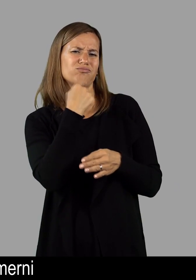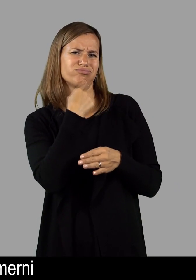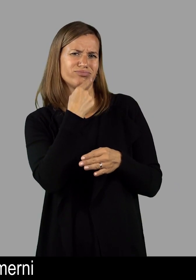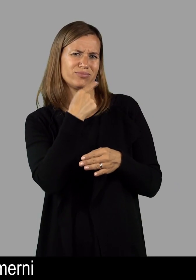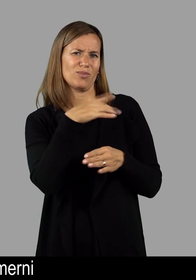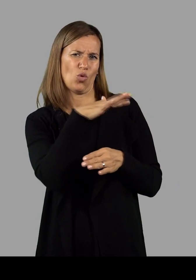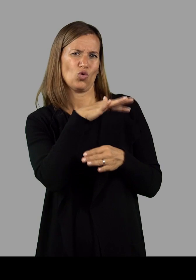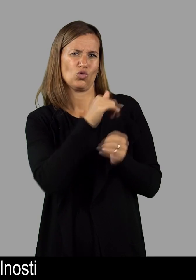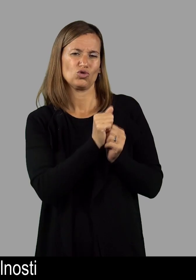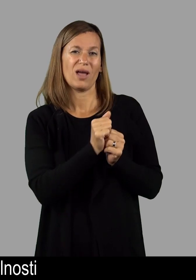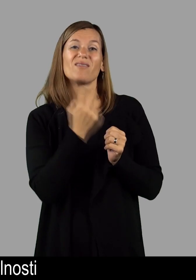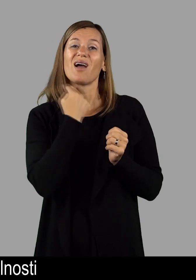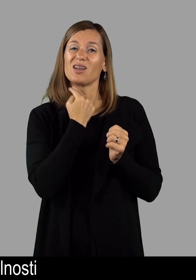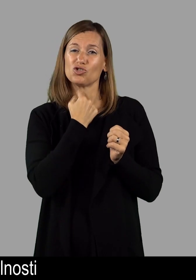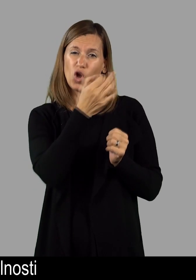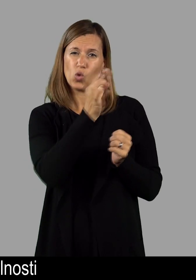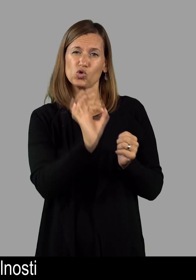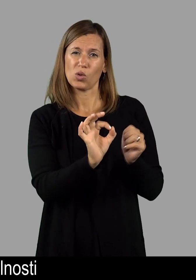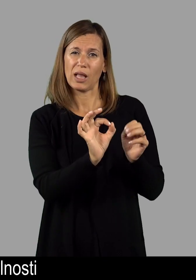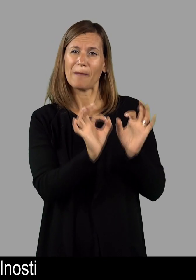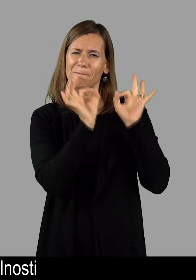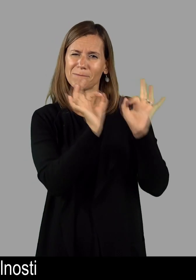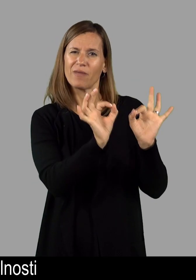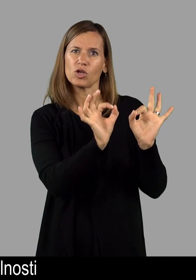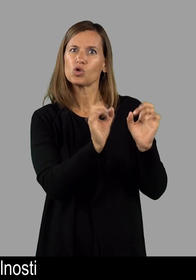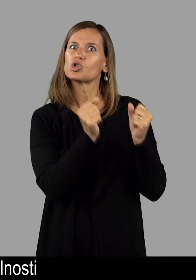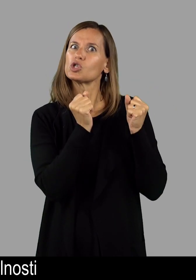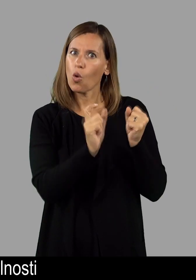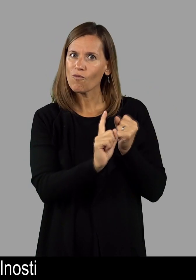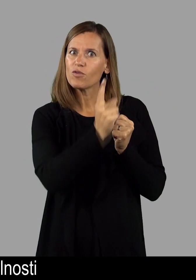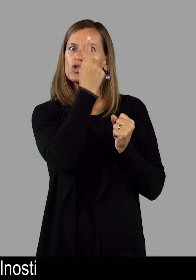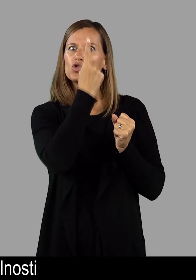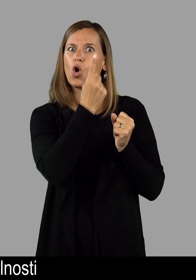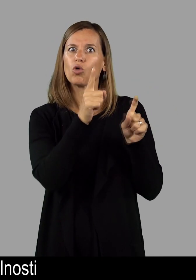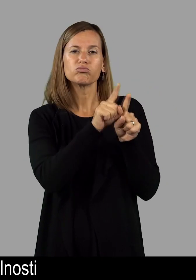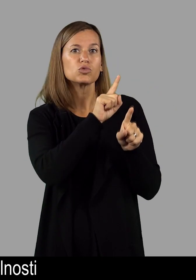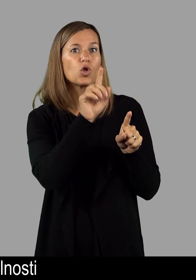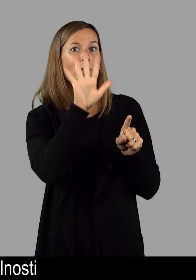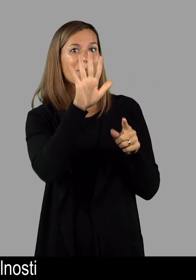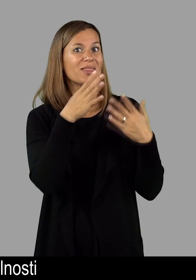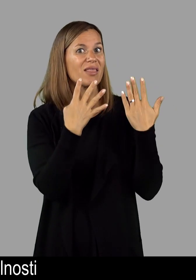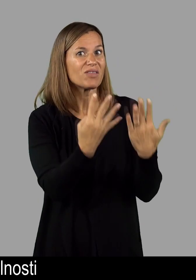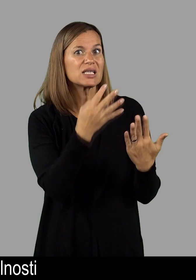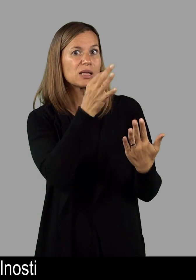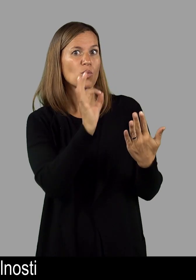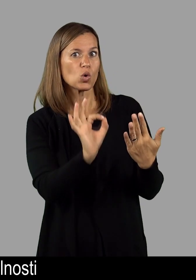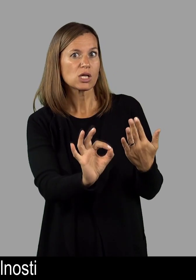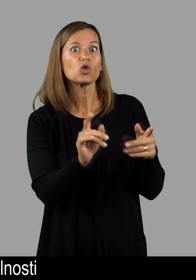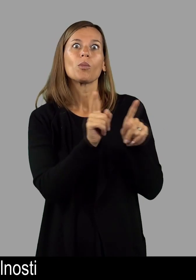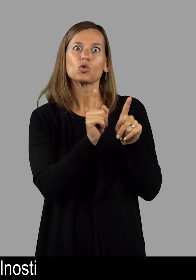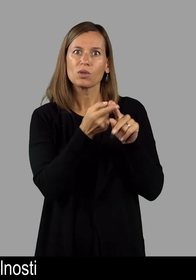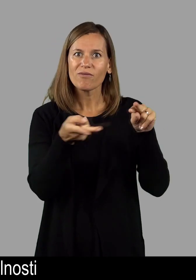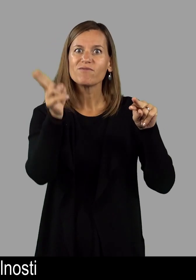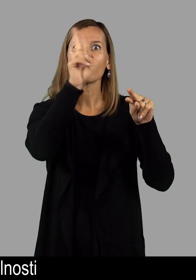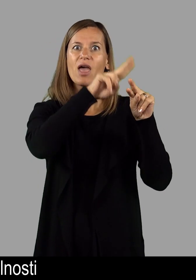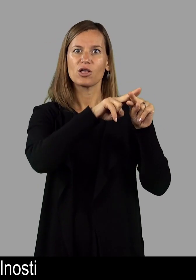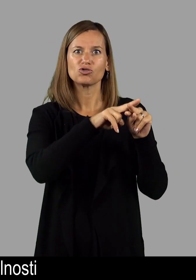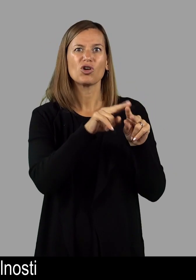področje. V angleščini je odstotek pravilnosti lahko zelo visok, celo do 95% in tudi